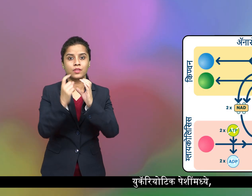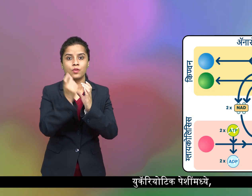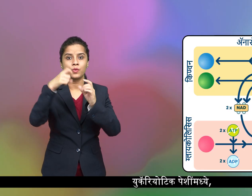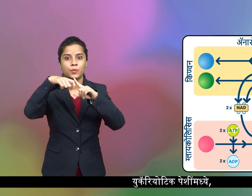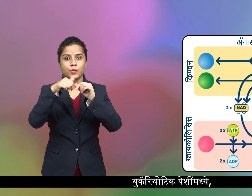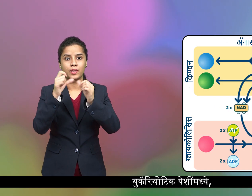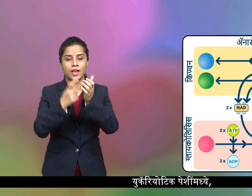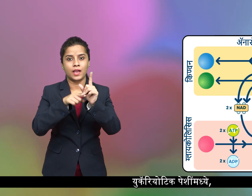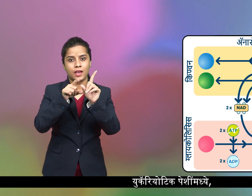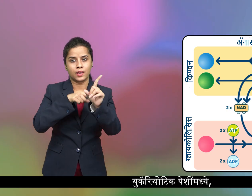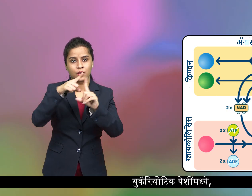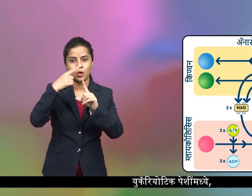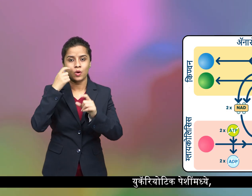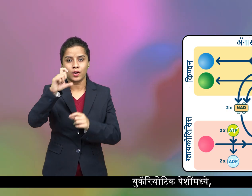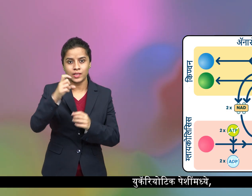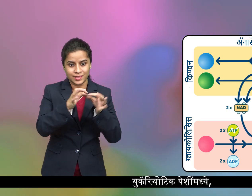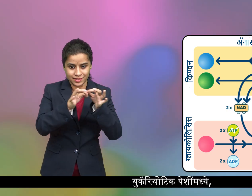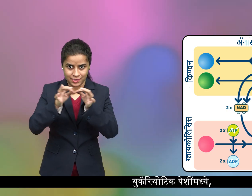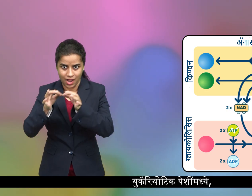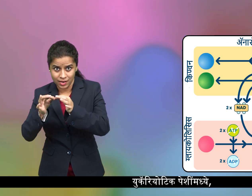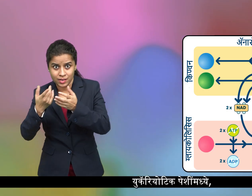युकॅरियोटिक पेशीमध्ये